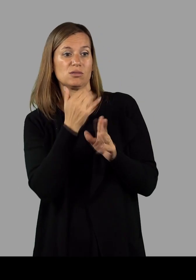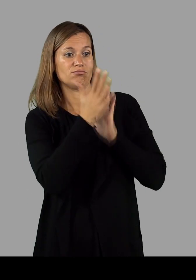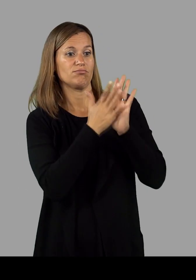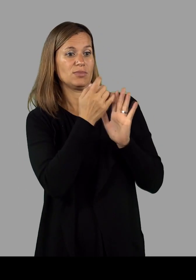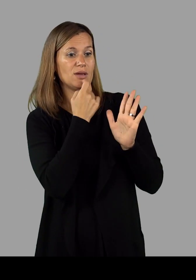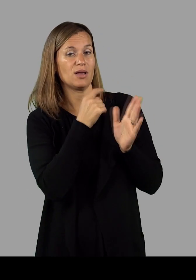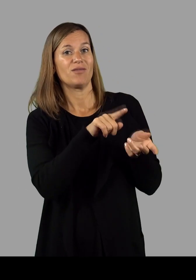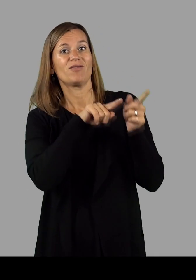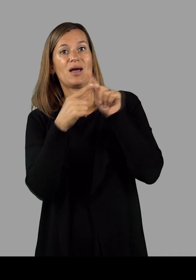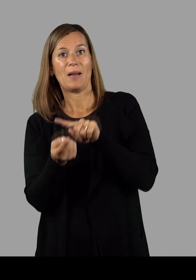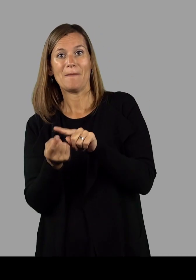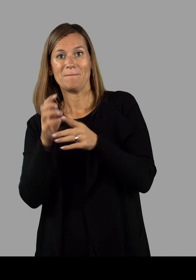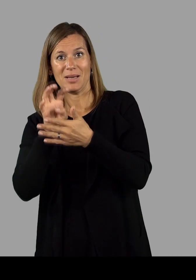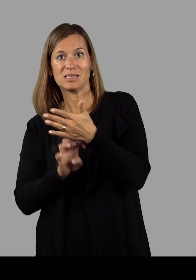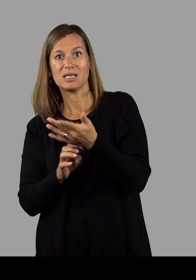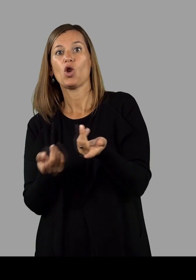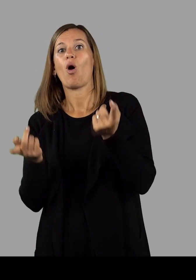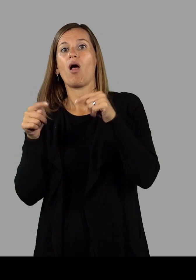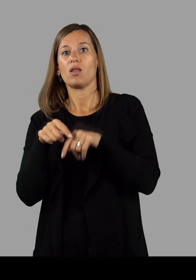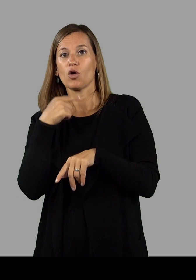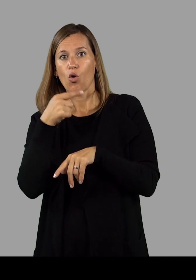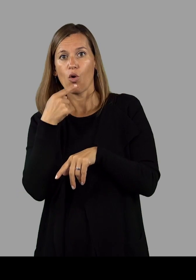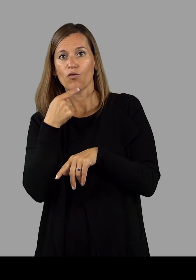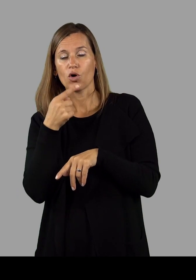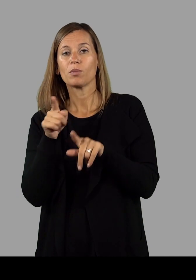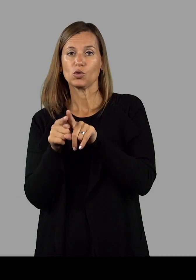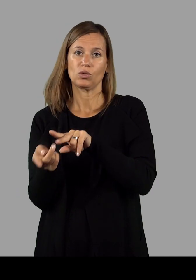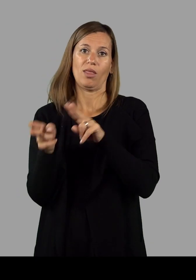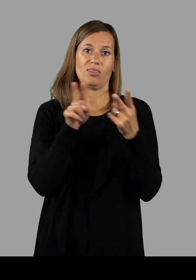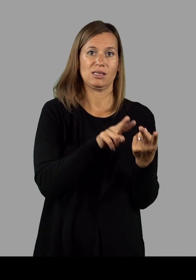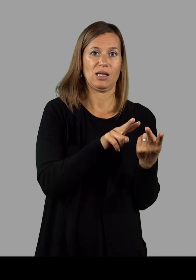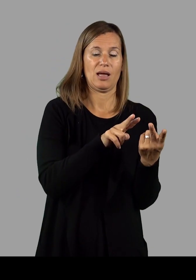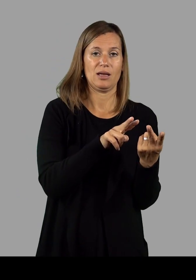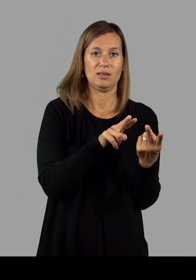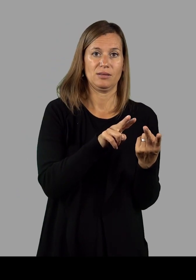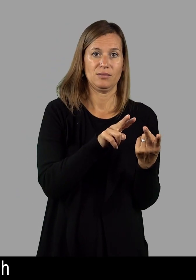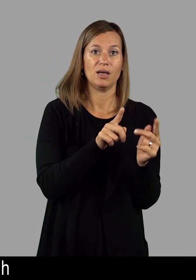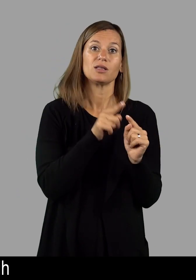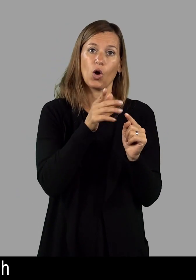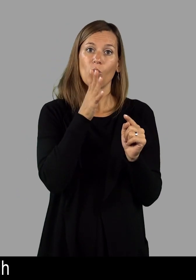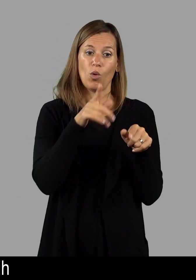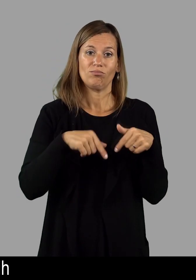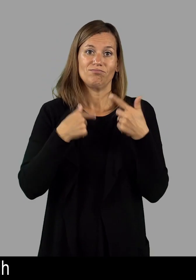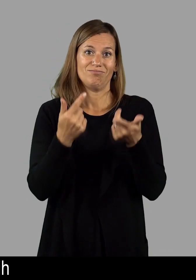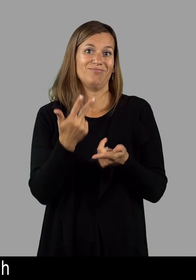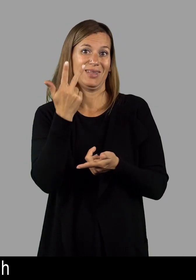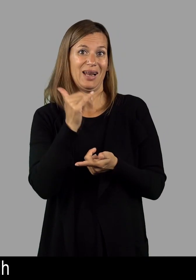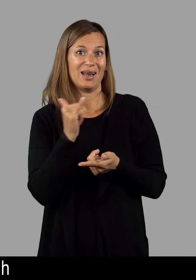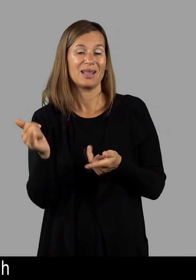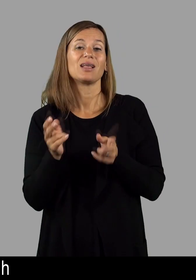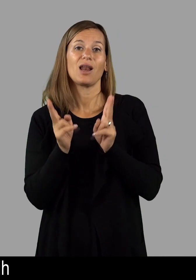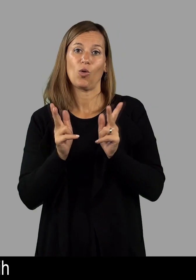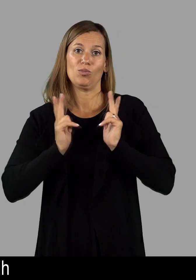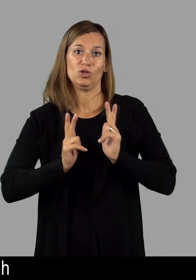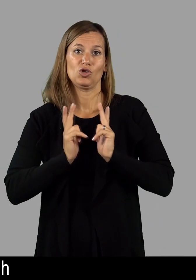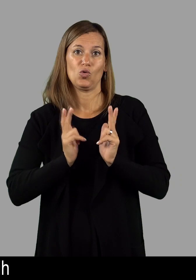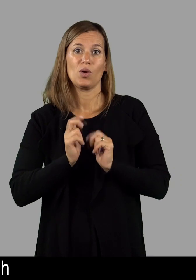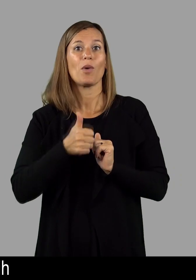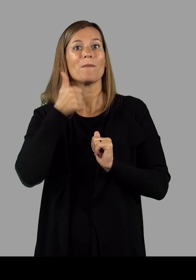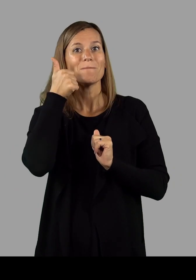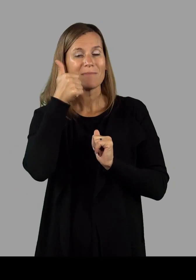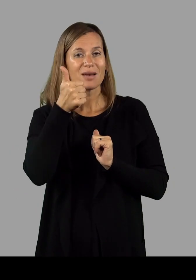znakovnega jezika v besedilo ali govor in nazaj. Tako da v naslednjih 3 letih lahko